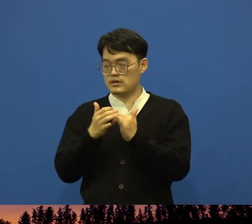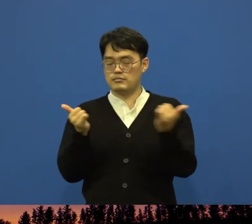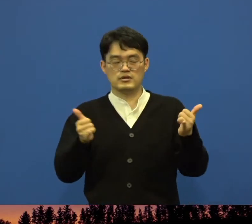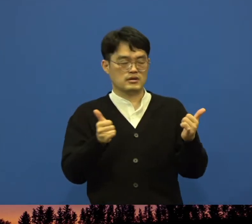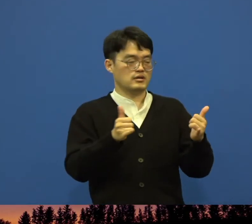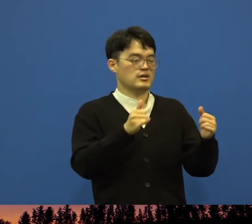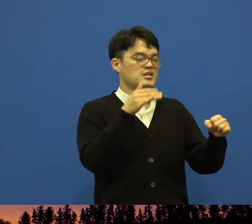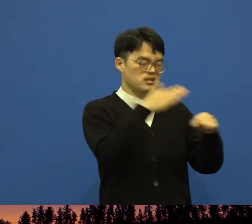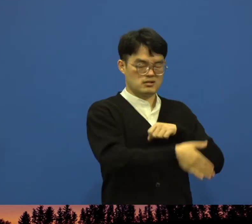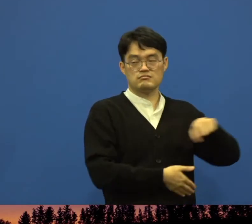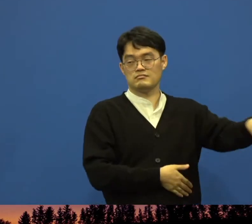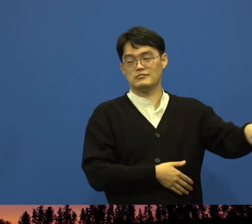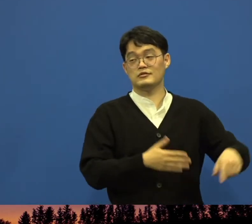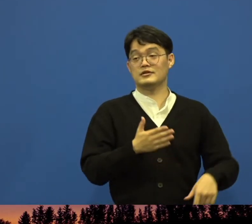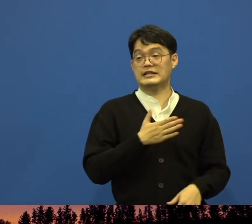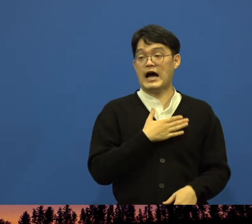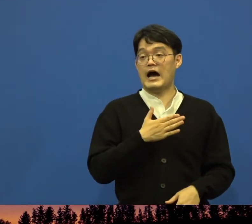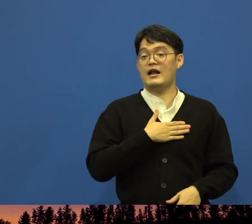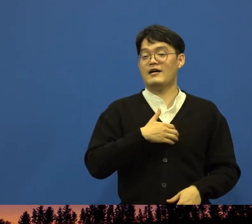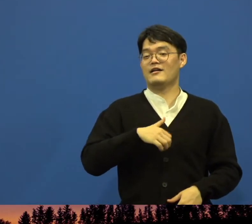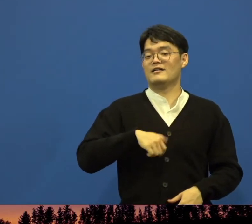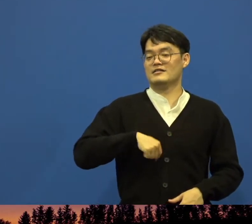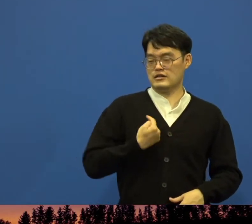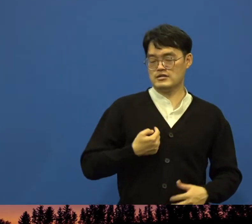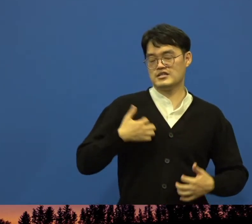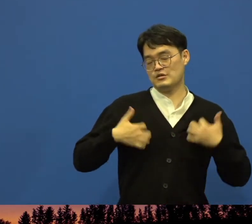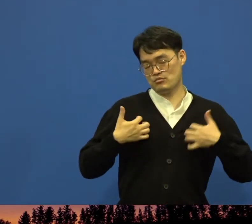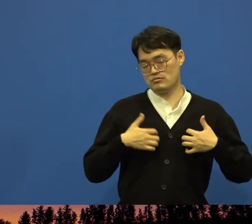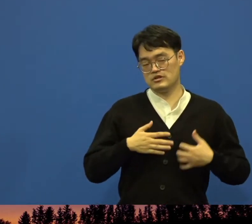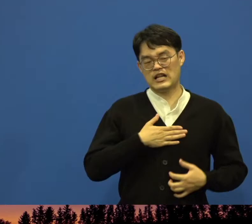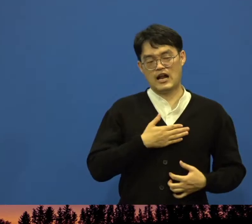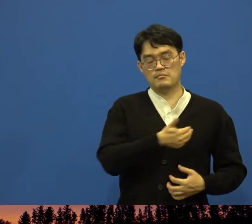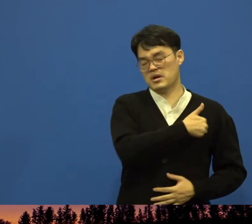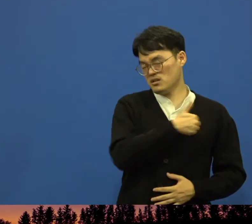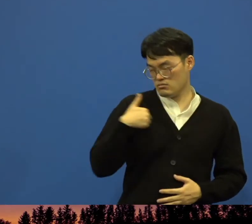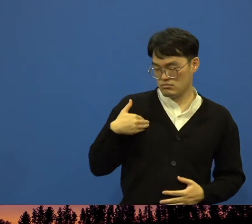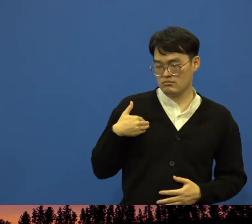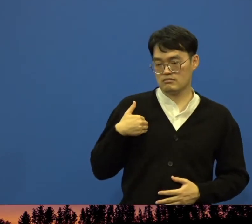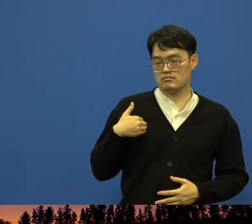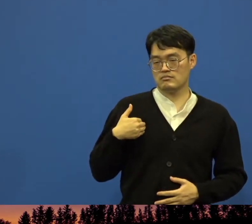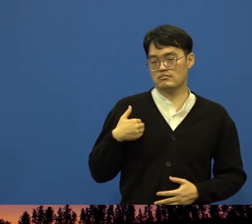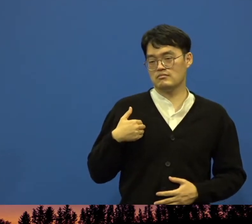나를 기쁘게 하기 위해서, 나를 즐겁게 하기 위해서, 나를 만족시키기 위해서.